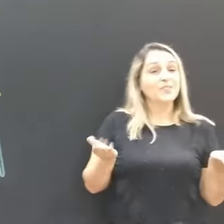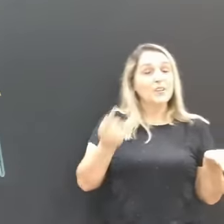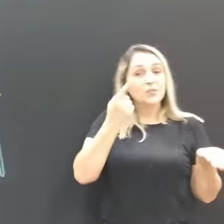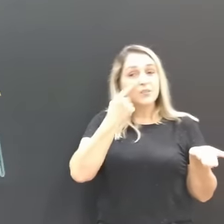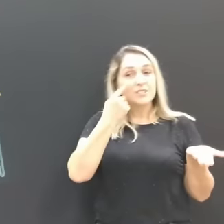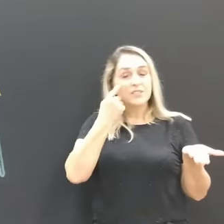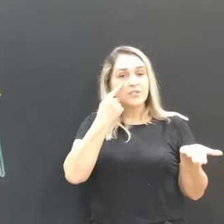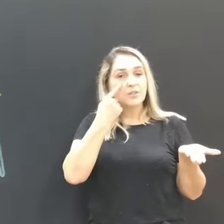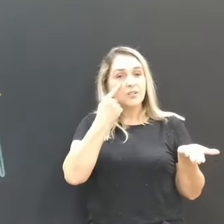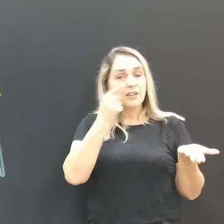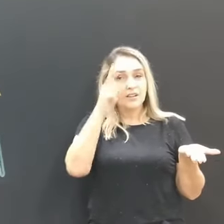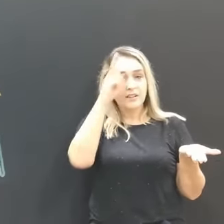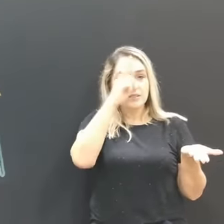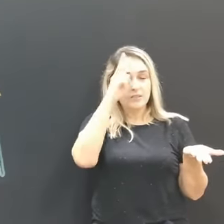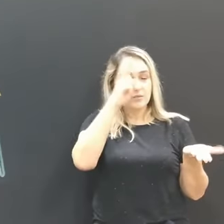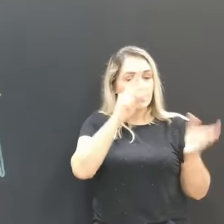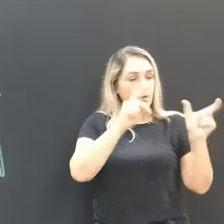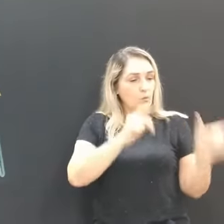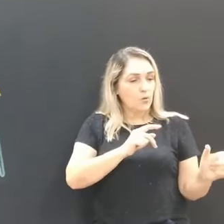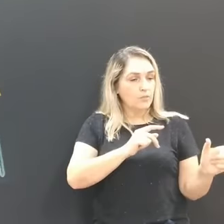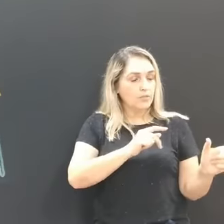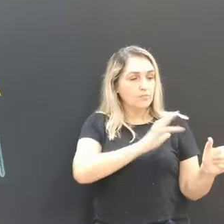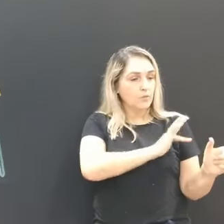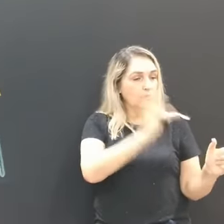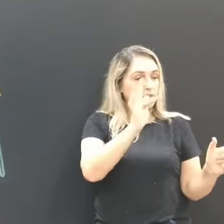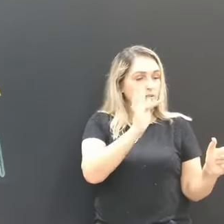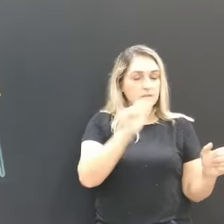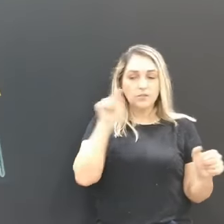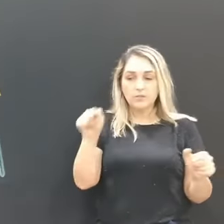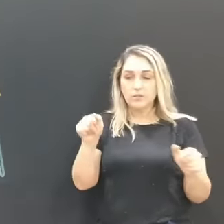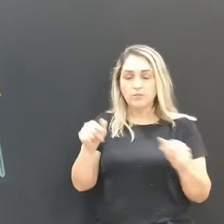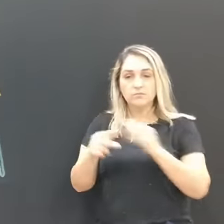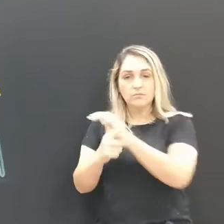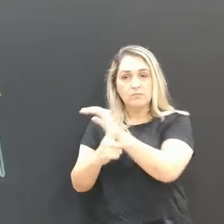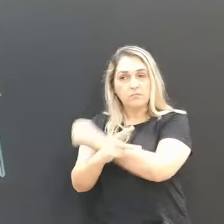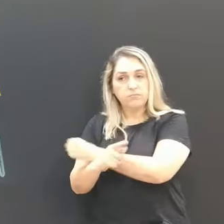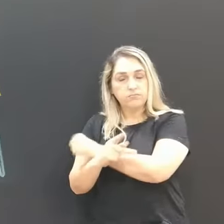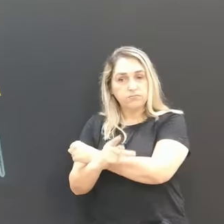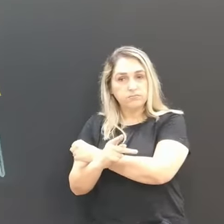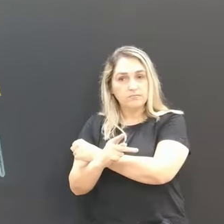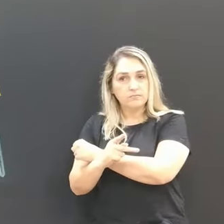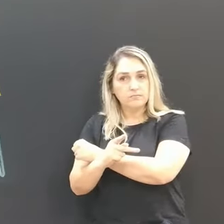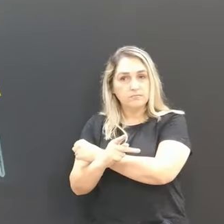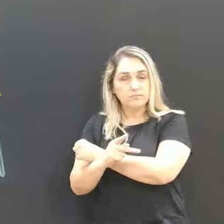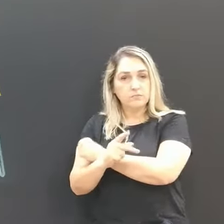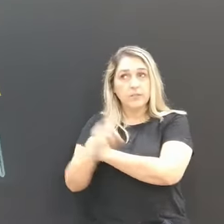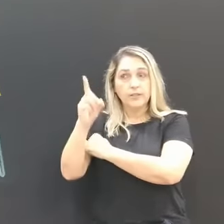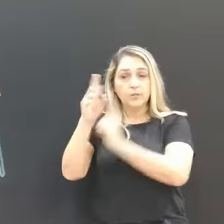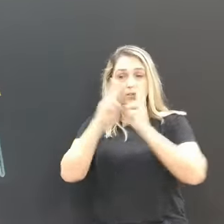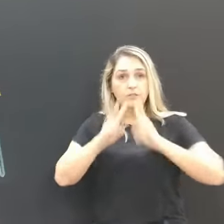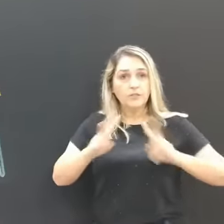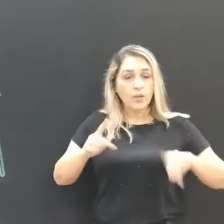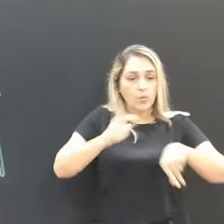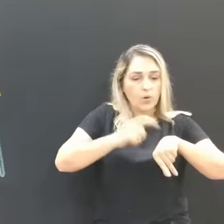Olha que tema interessante. Deus chama para obediência. Podemos ver aqui uma analogia sobre o fariseu e